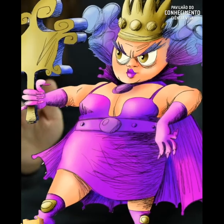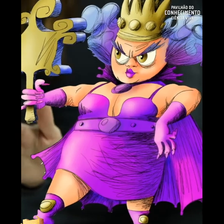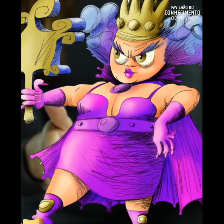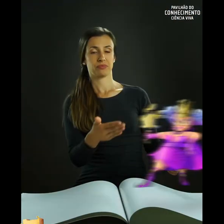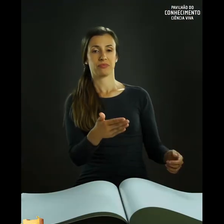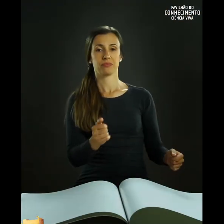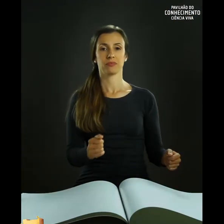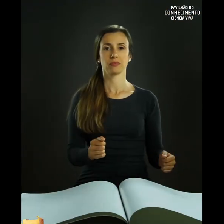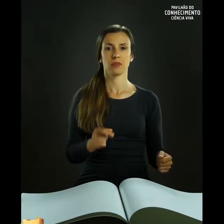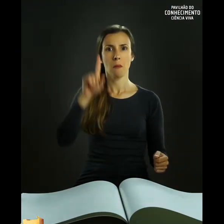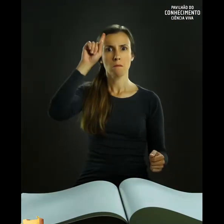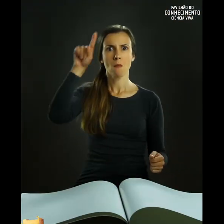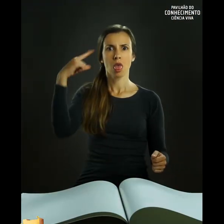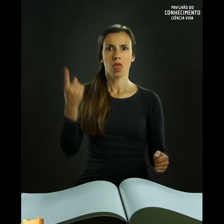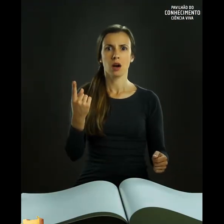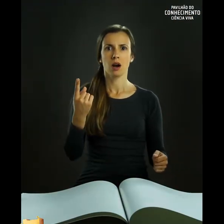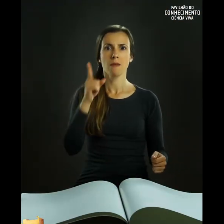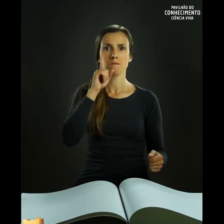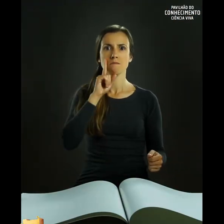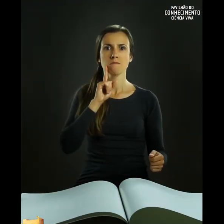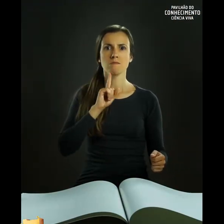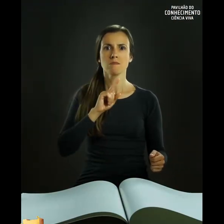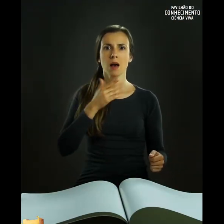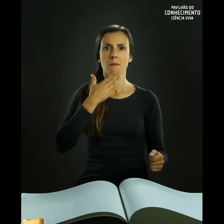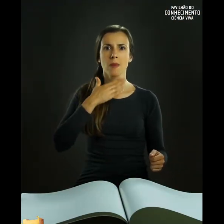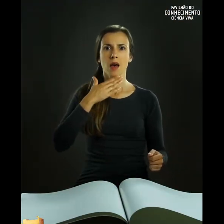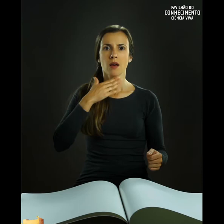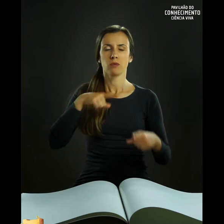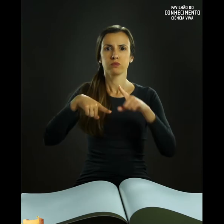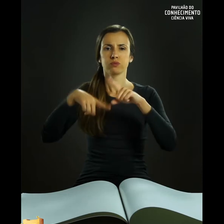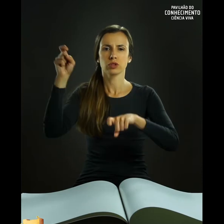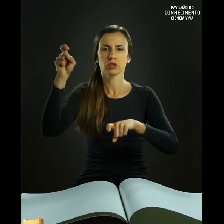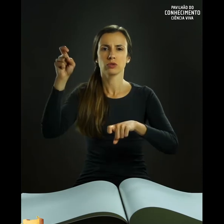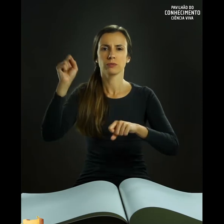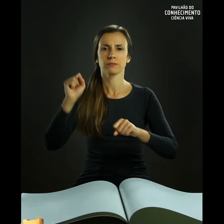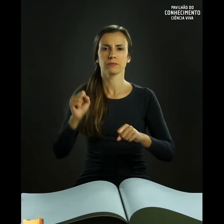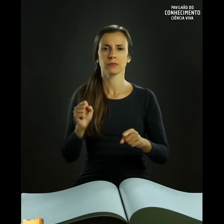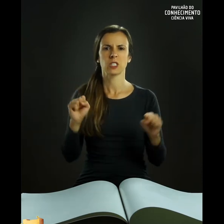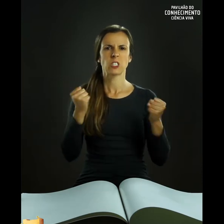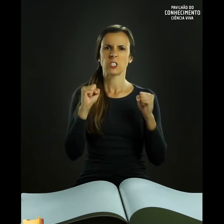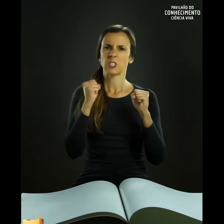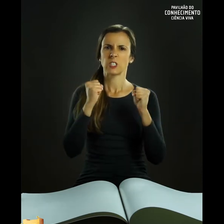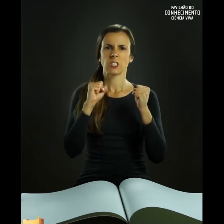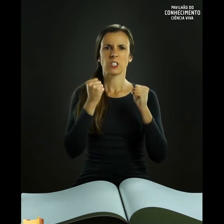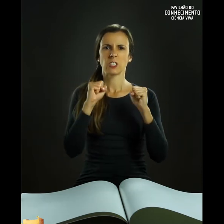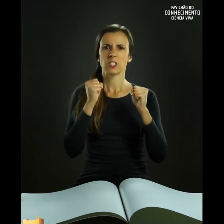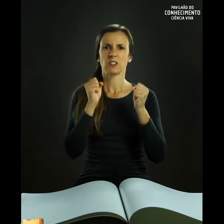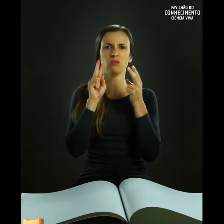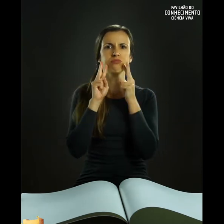dia, mordeu uma maçã vermelha e ficou com um pedaço entalado na garganta. Desmaiou por asfixia e viu tudo negro.